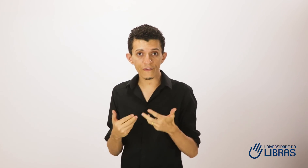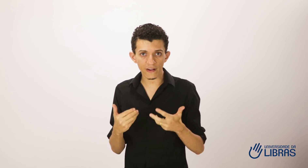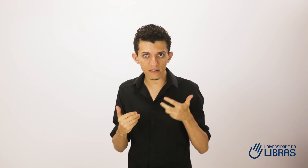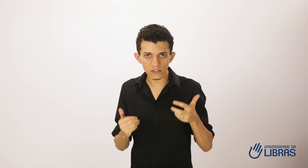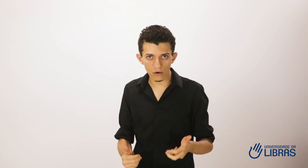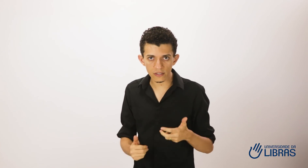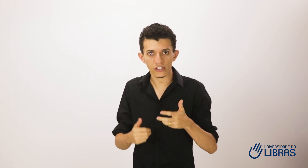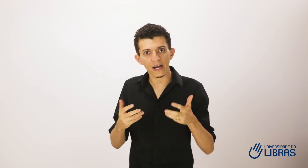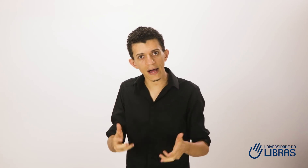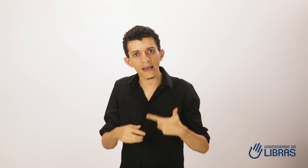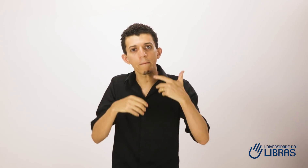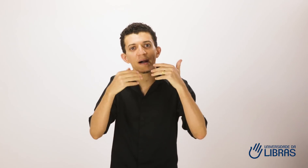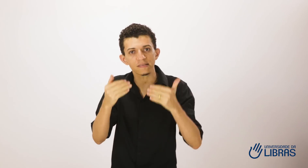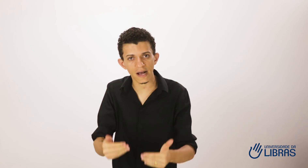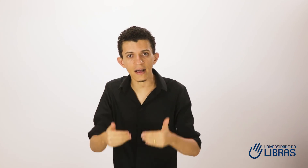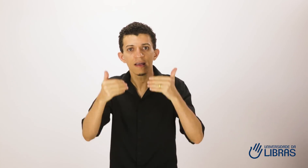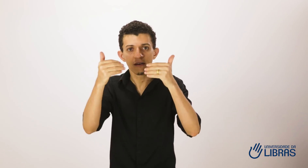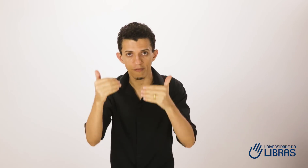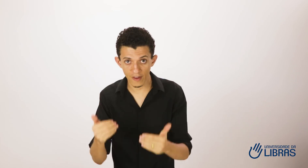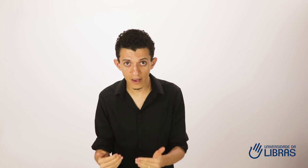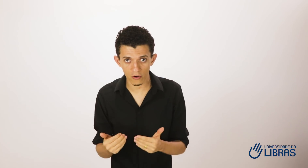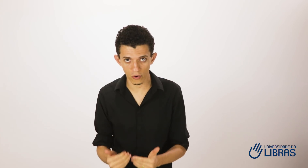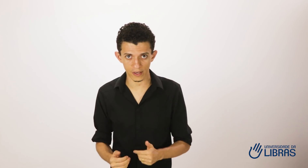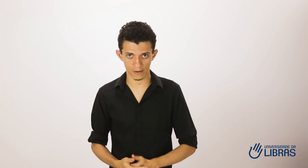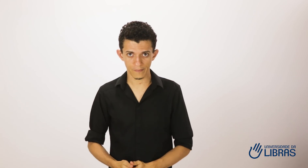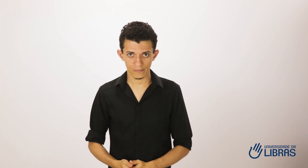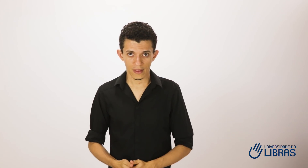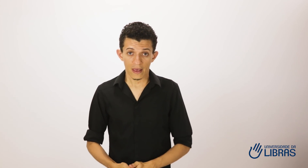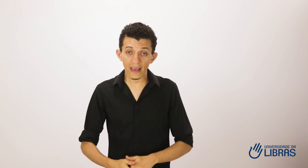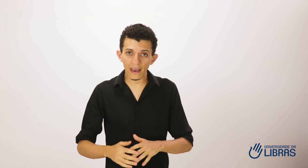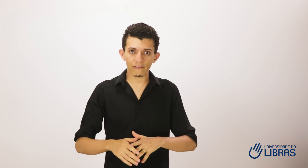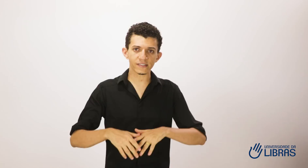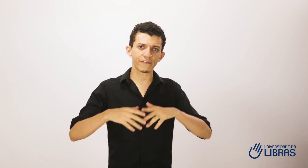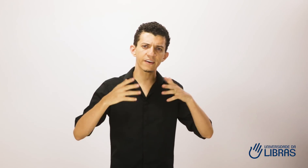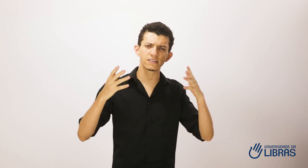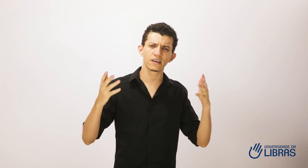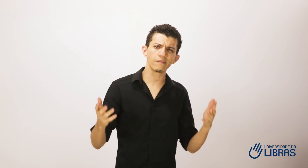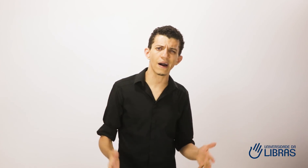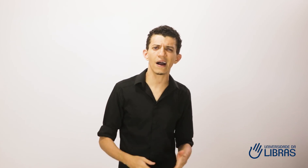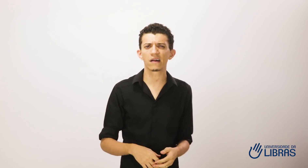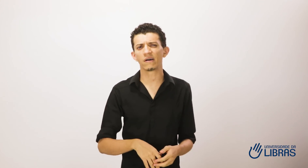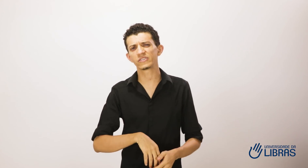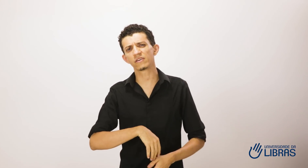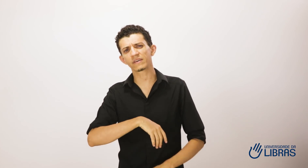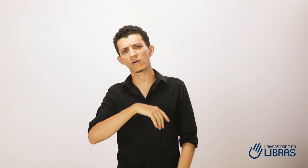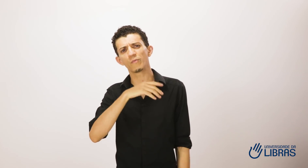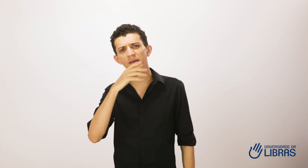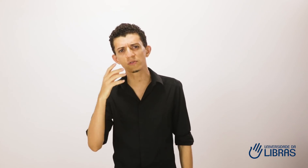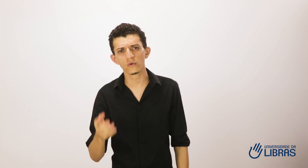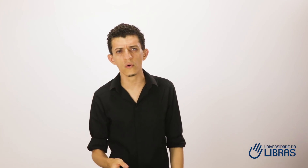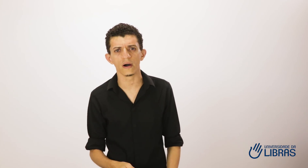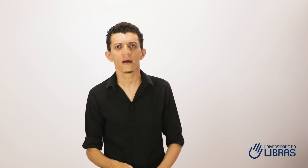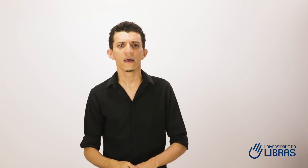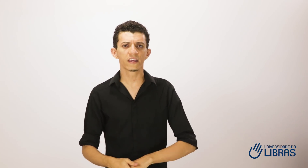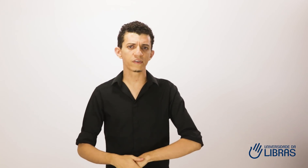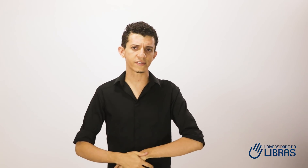final das contas chegar lá e passar vergonha. E aí você fica desanimado, achando que a culpa é sua, que você não